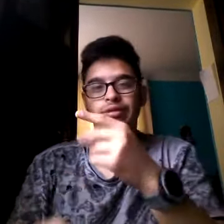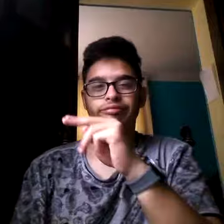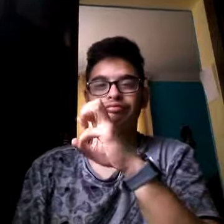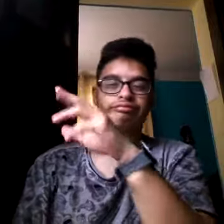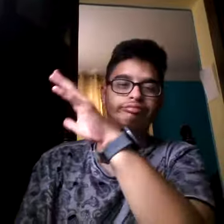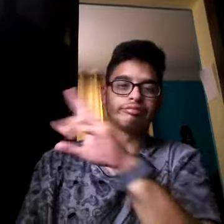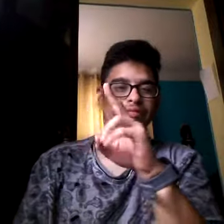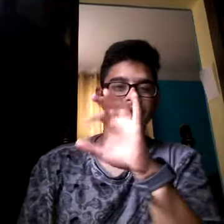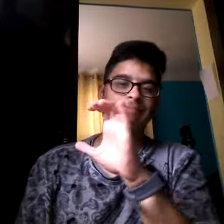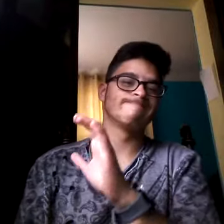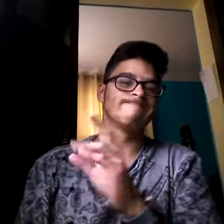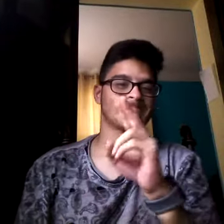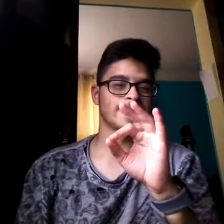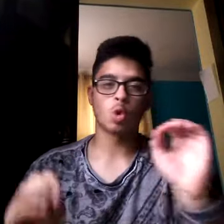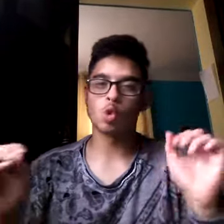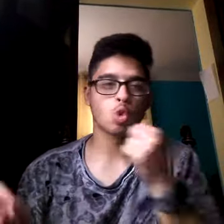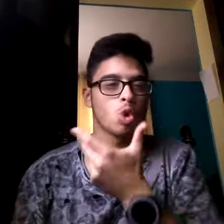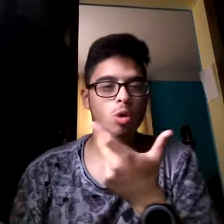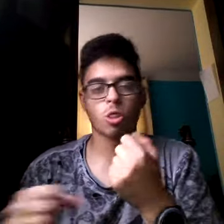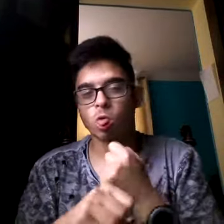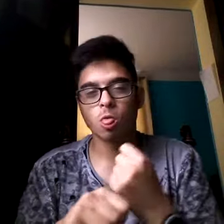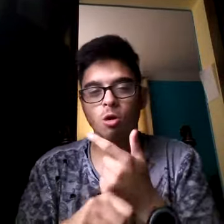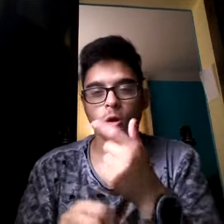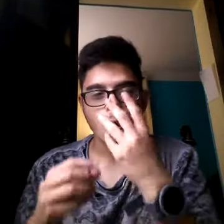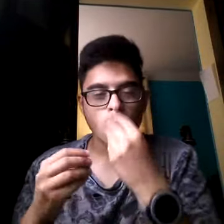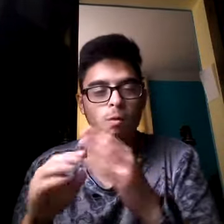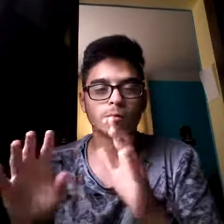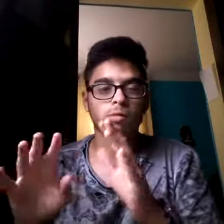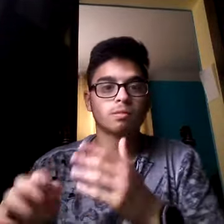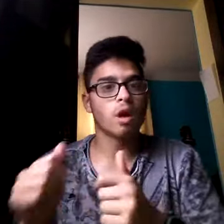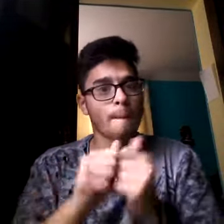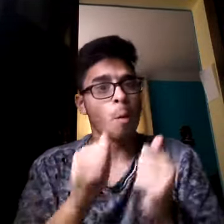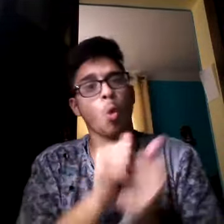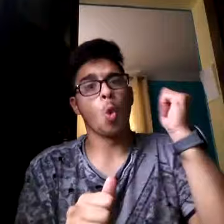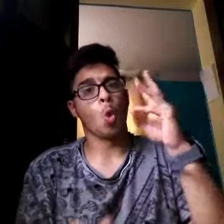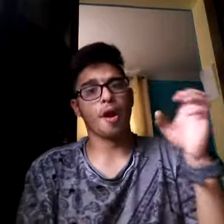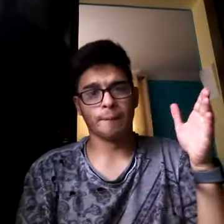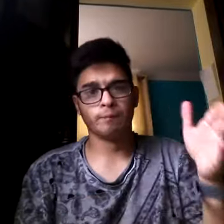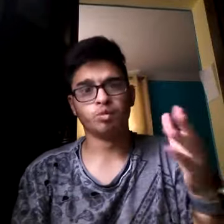Nacional reportaba un temblor de magnitud 6.8 en la escala de Richter con epicentro en Puebla.